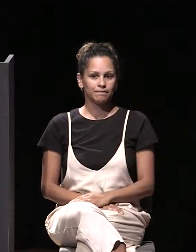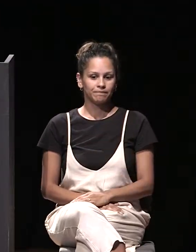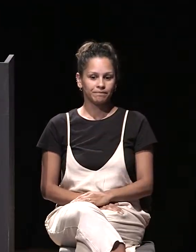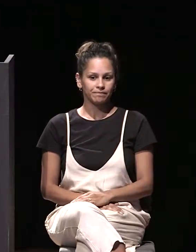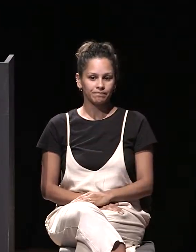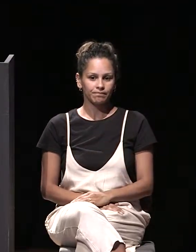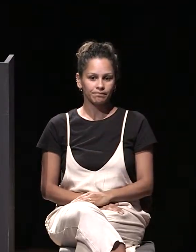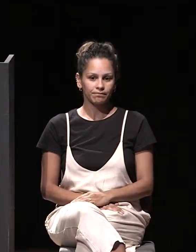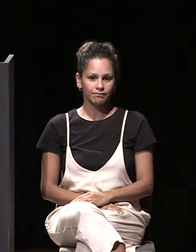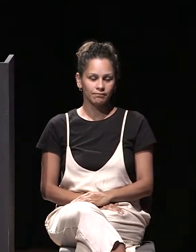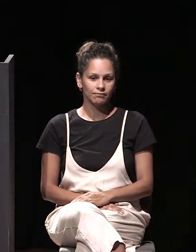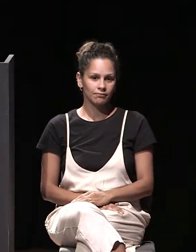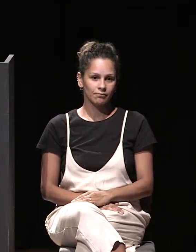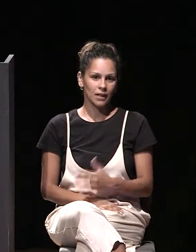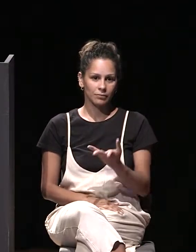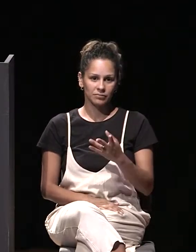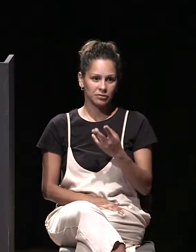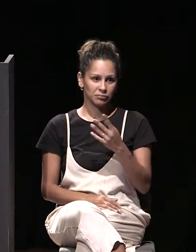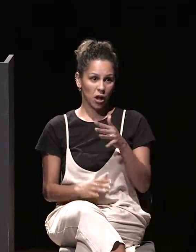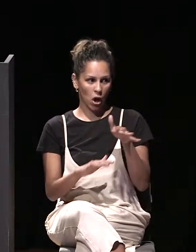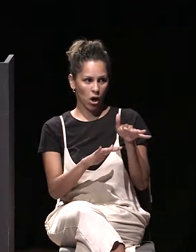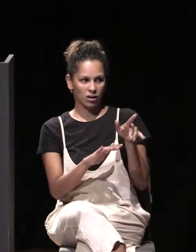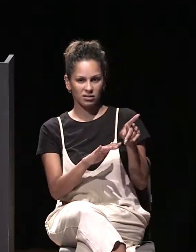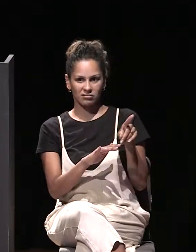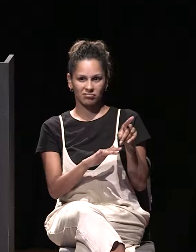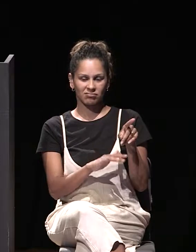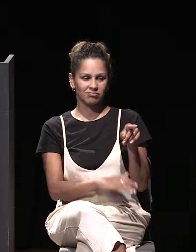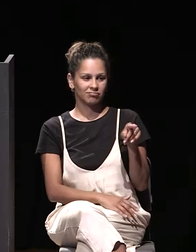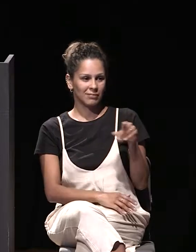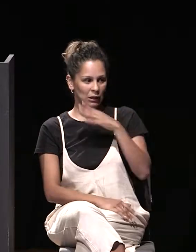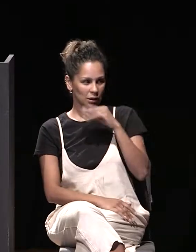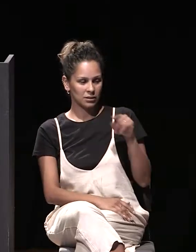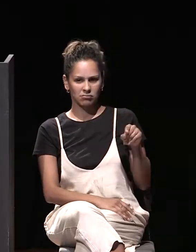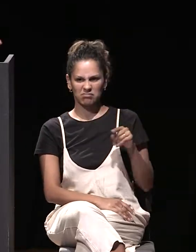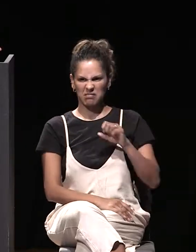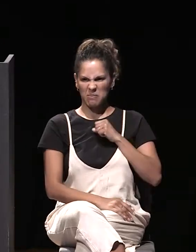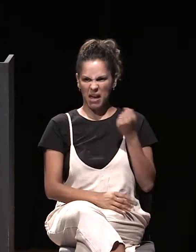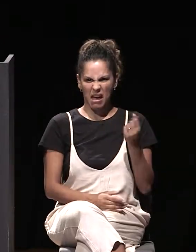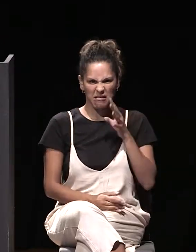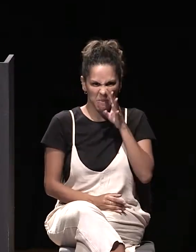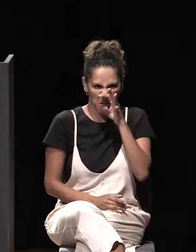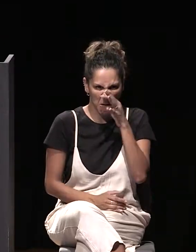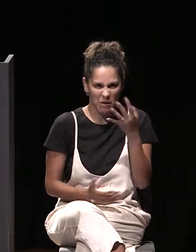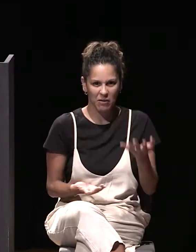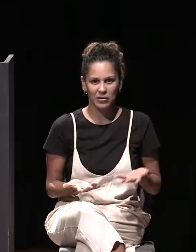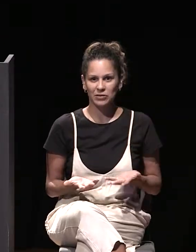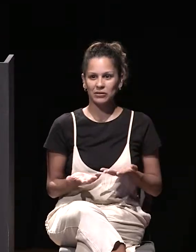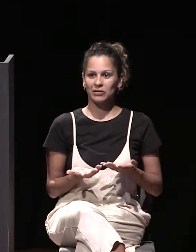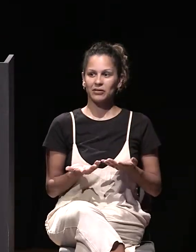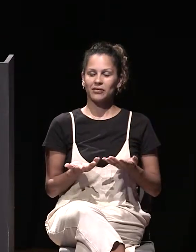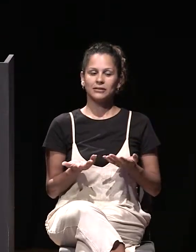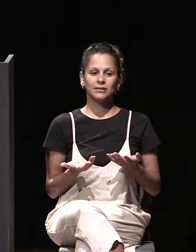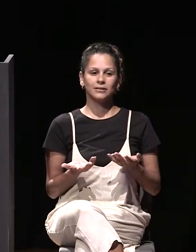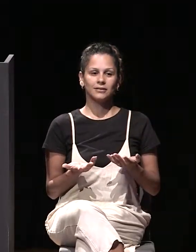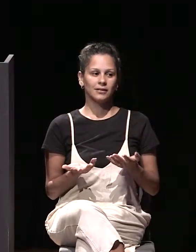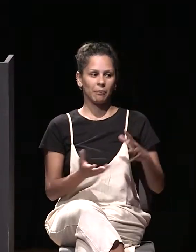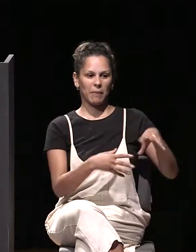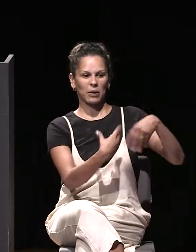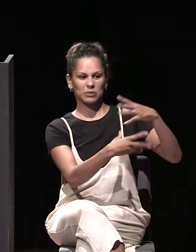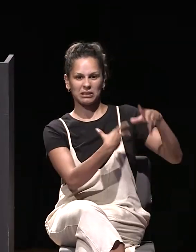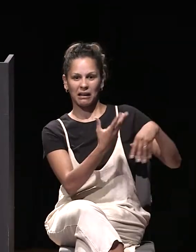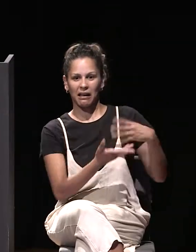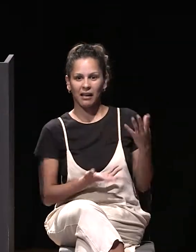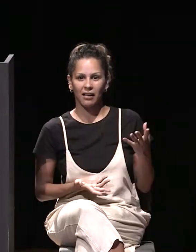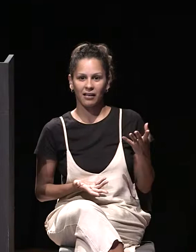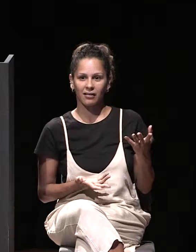não confia em mim, que você me acha rebelde, que você me acha teimoso, que você me acha bagunceiro,